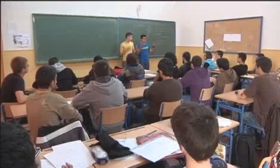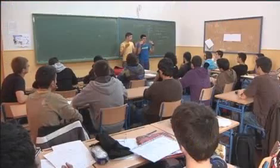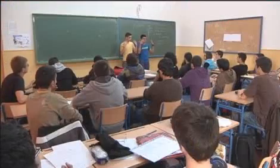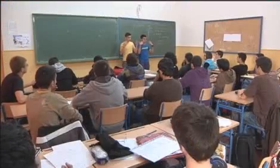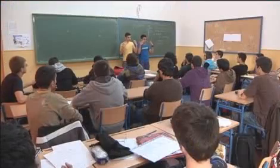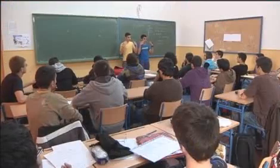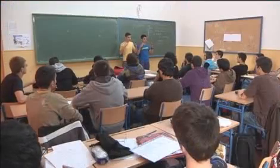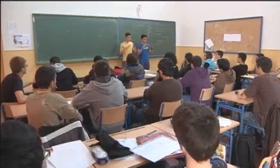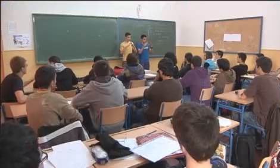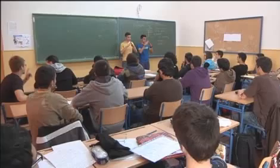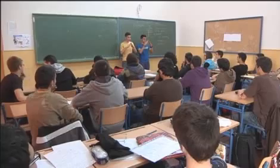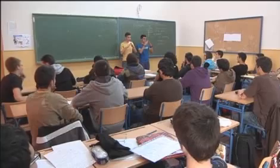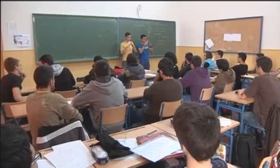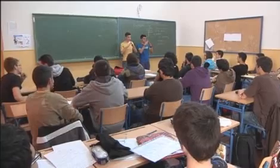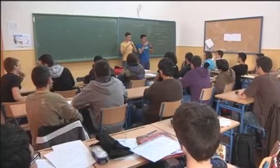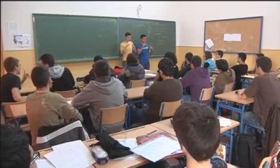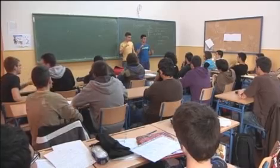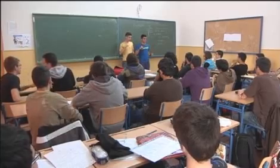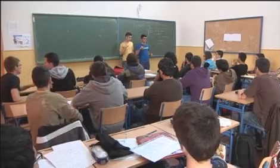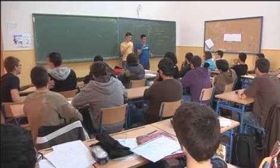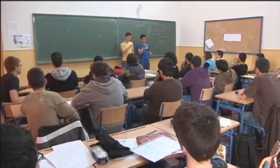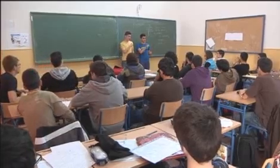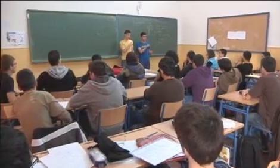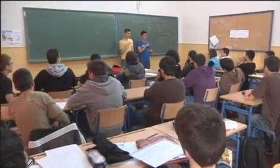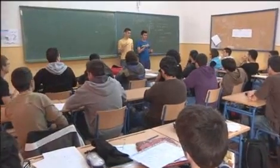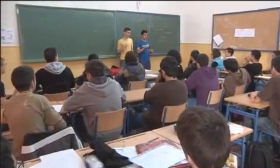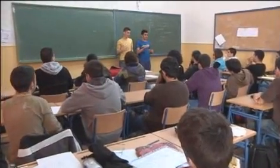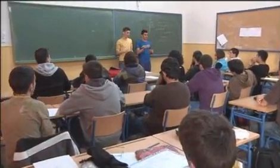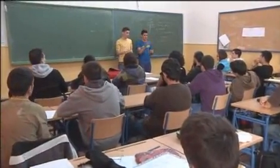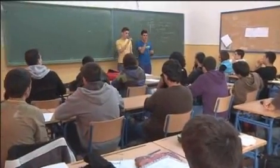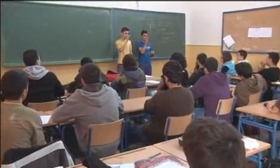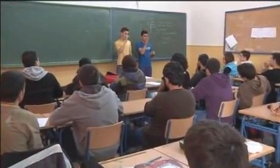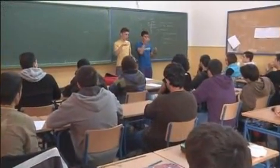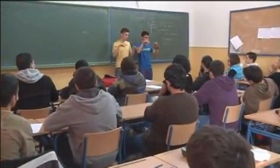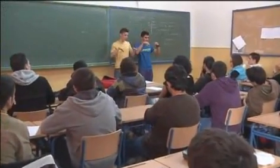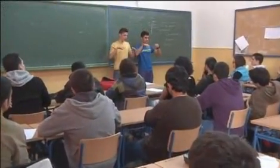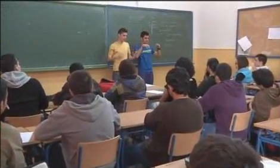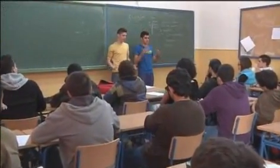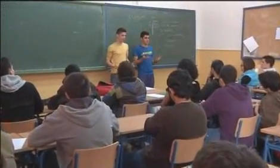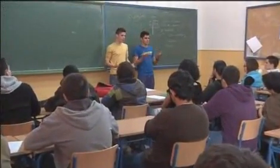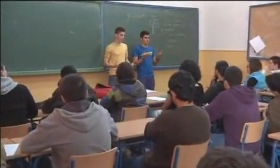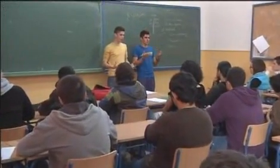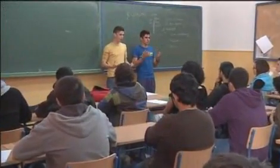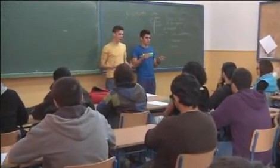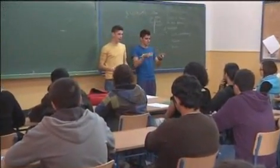el patio de mi casa es particular cuando llueve se moja